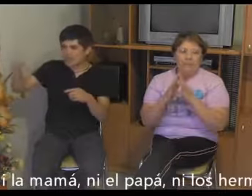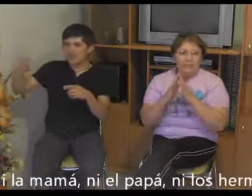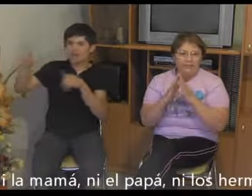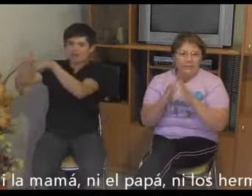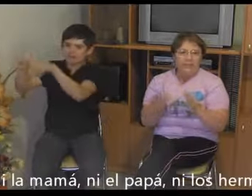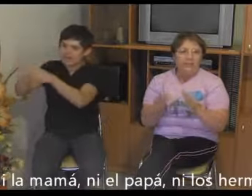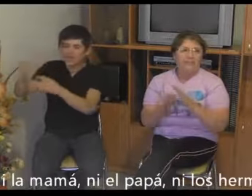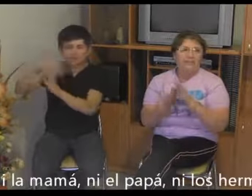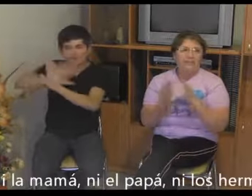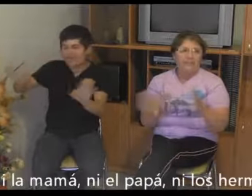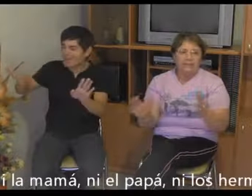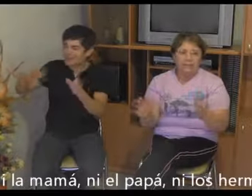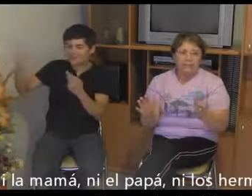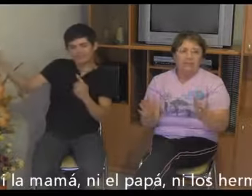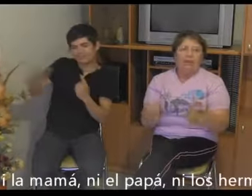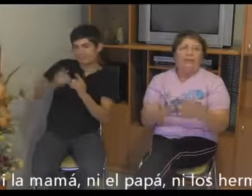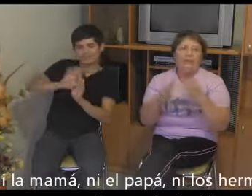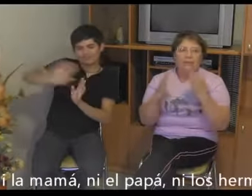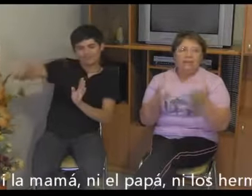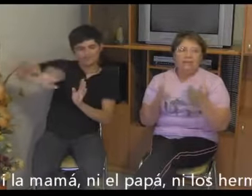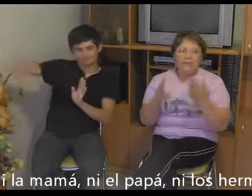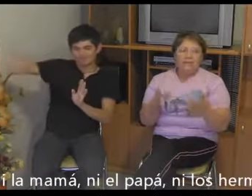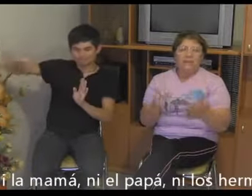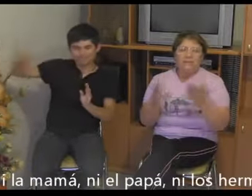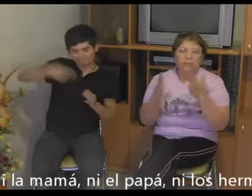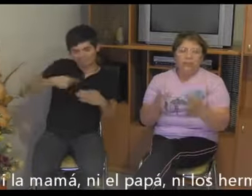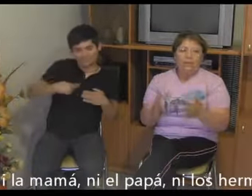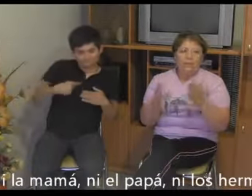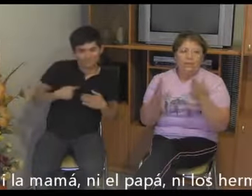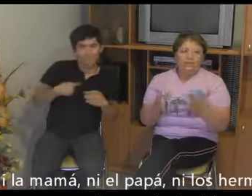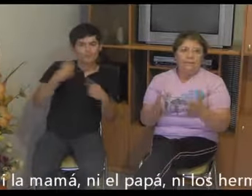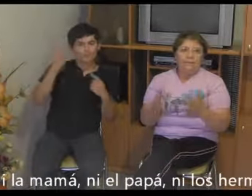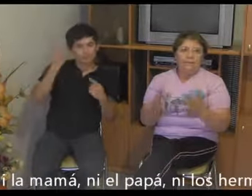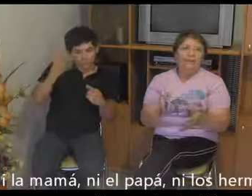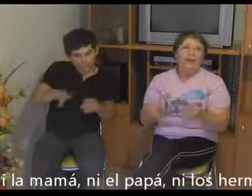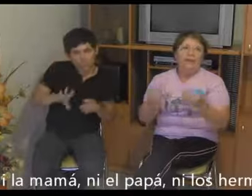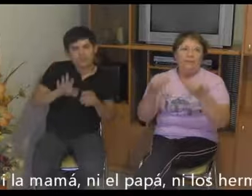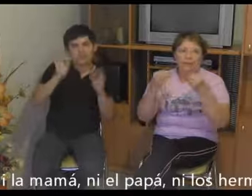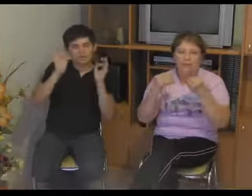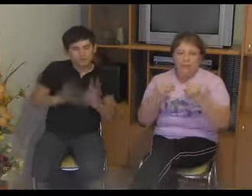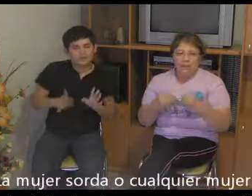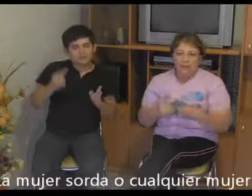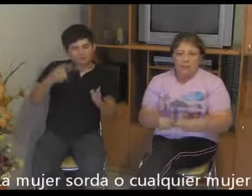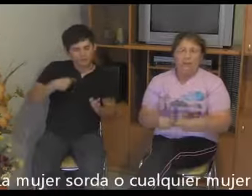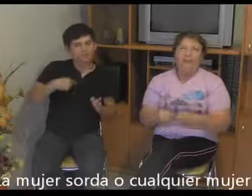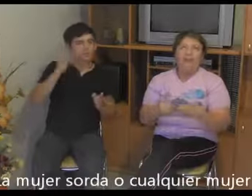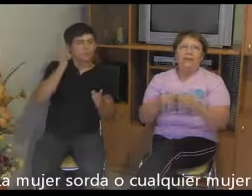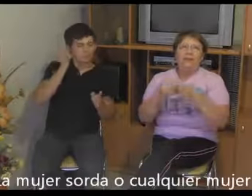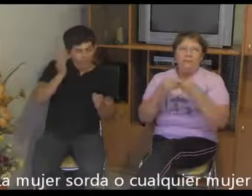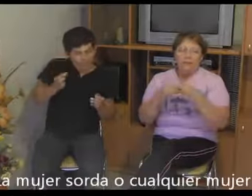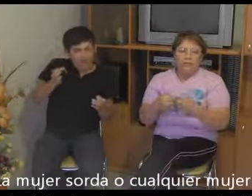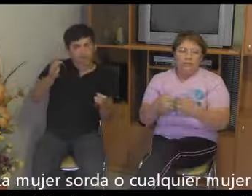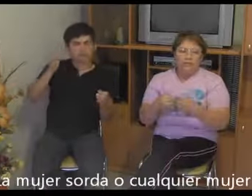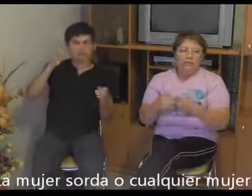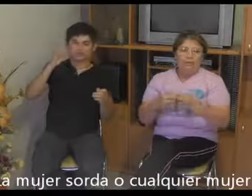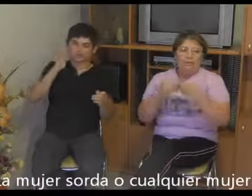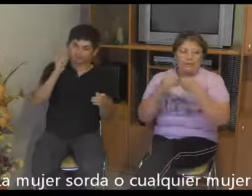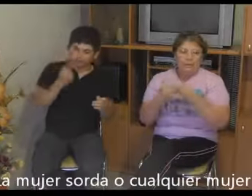absolutamente nadie que sea externo. Tiene que ser única y exclusivamente la mujer sorda o cualquier